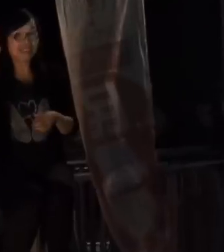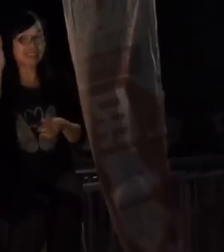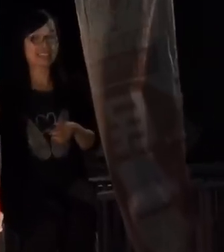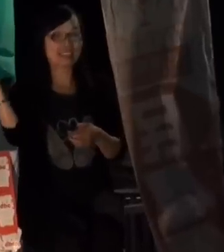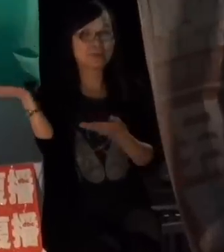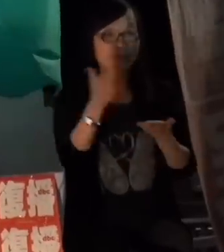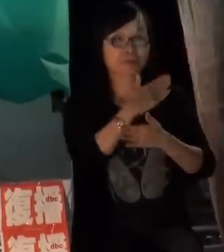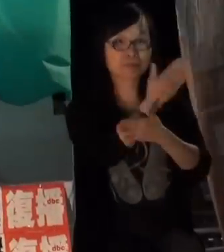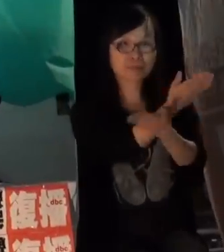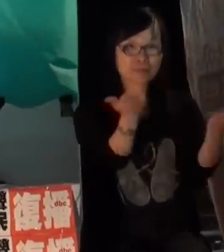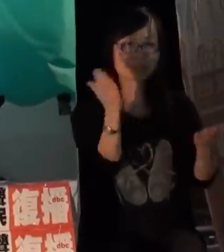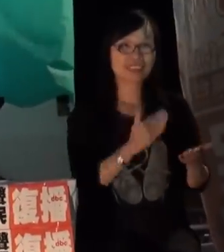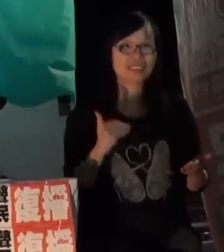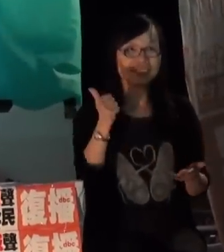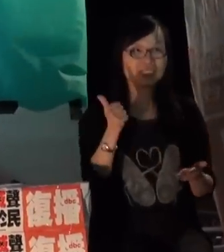大家好。